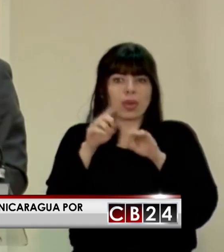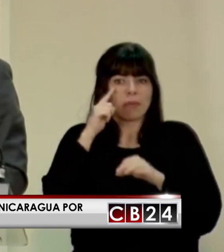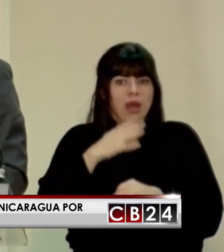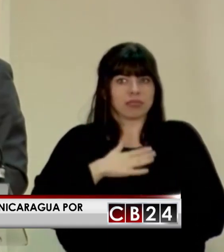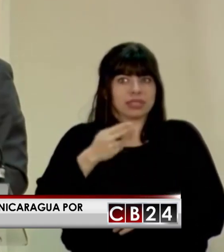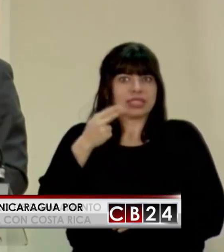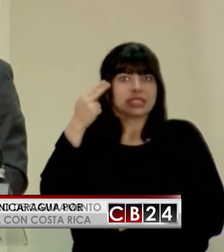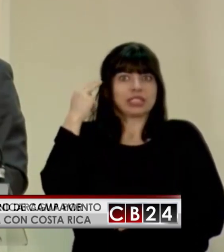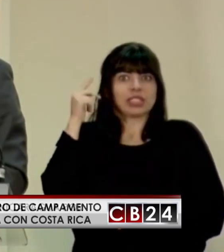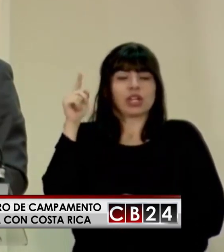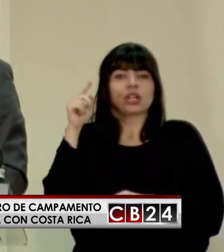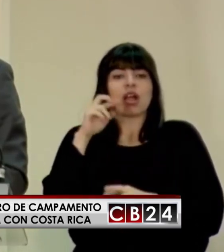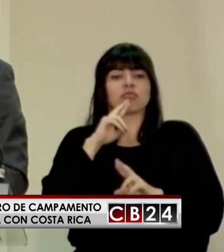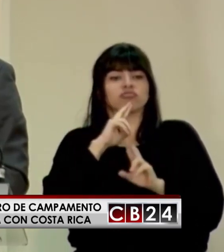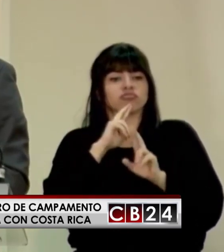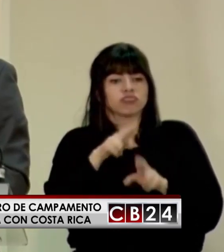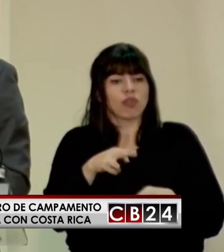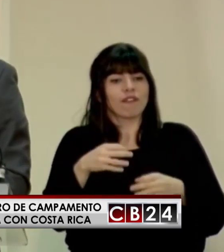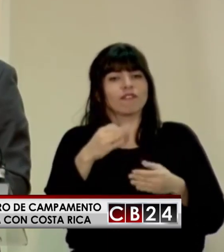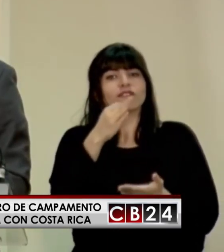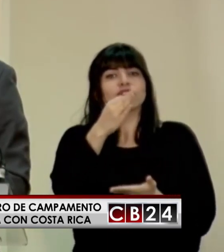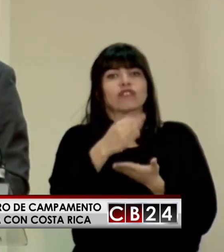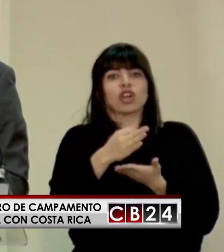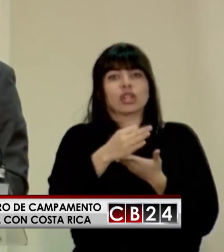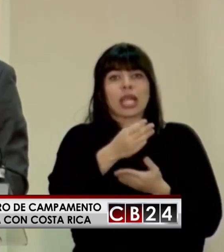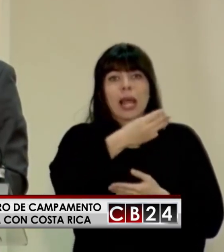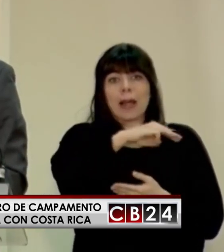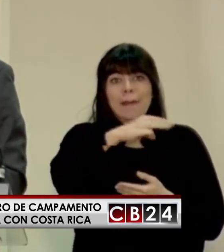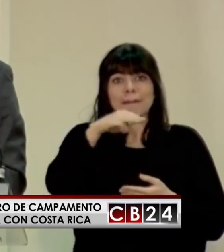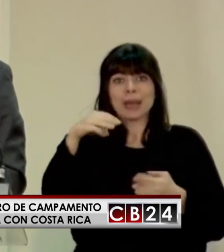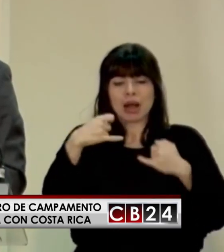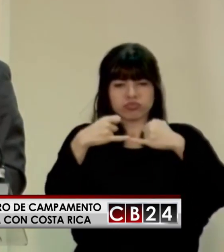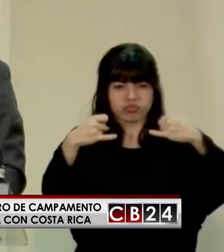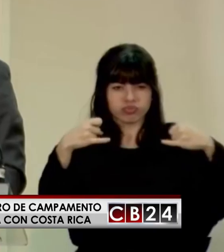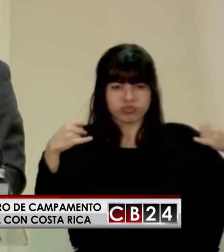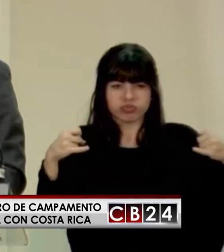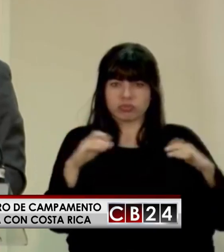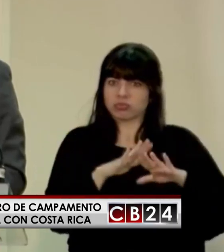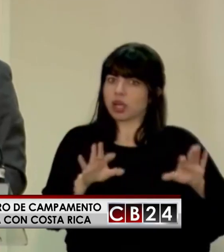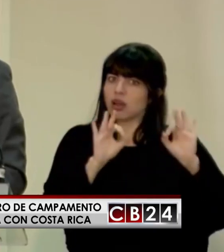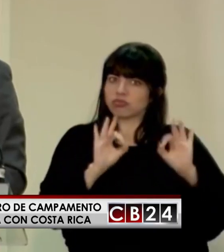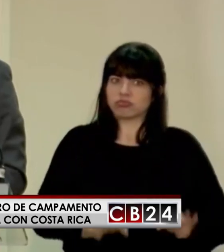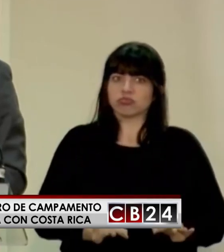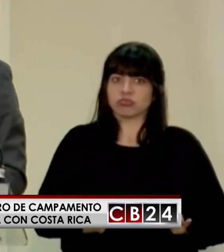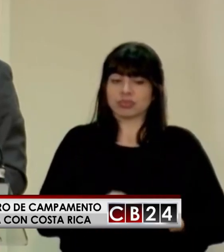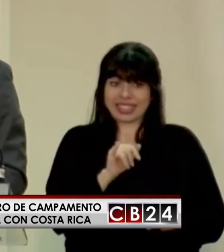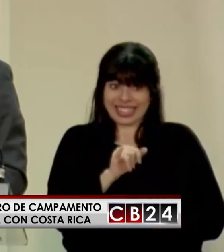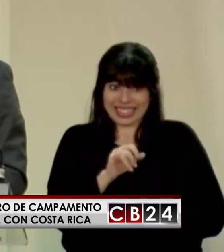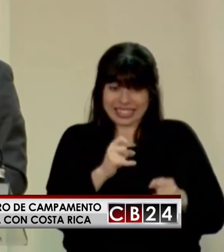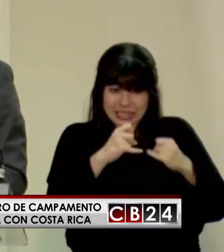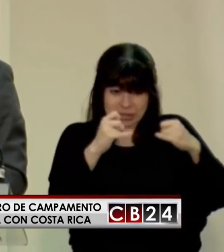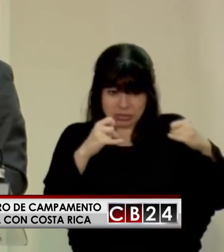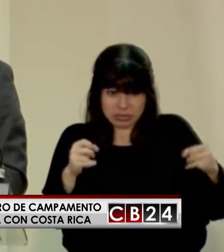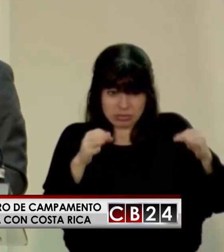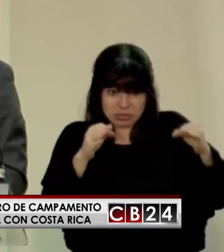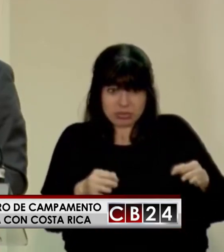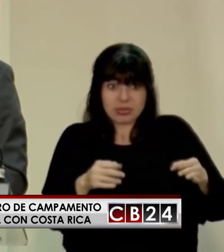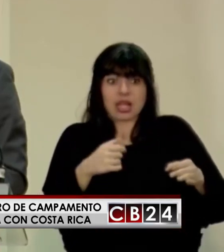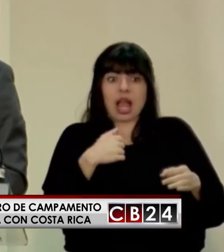la definición de nuestras fronteras marítimas. Esta definición no solamente tiene